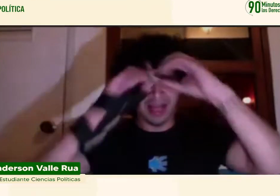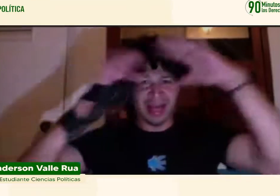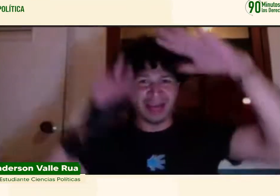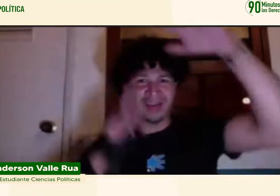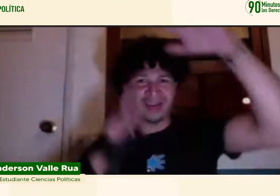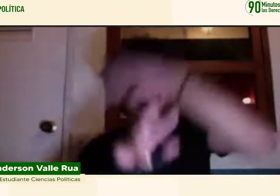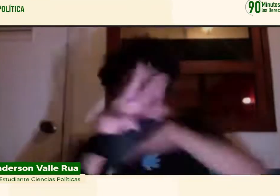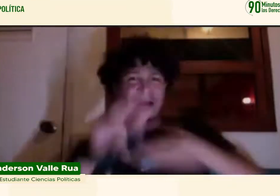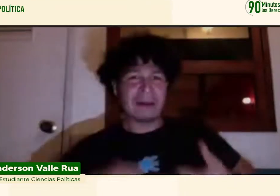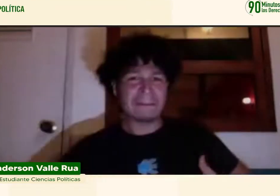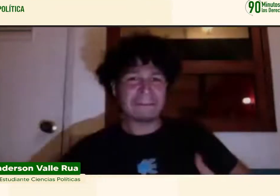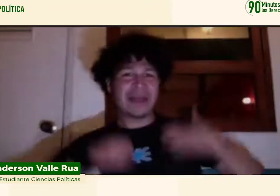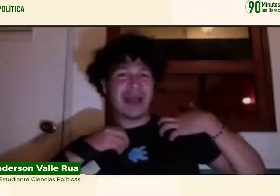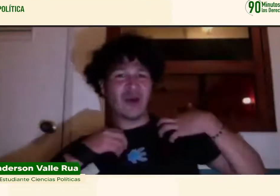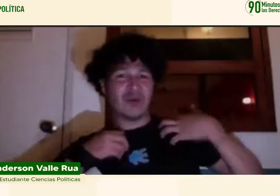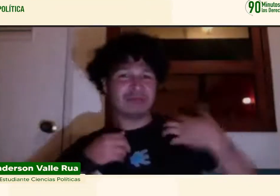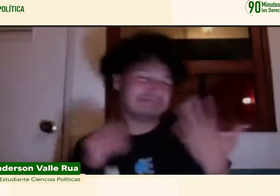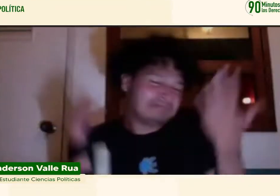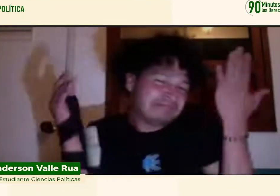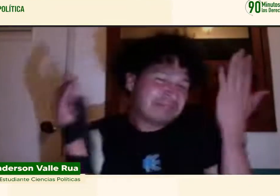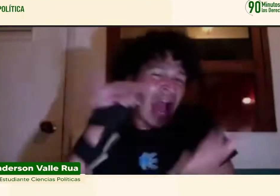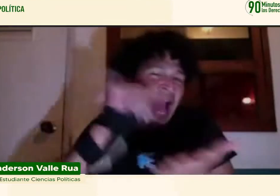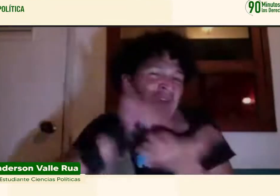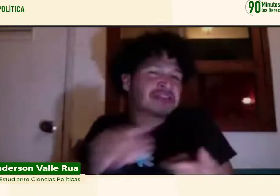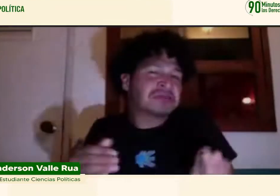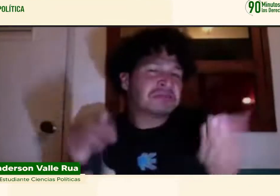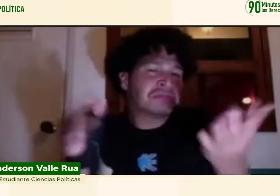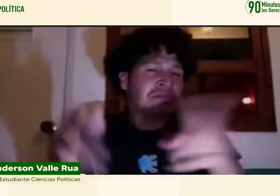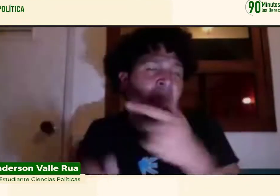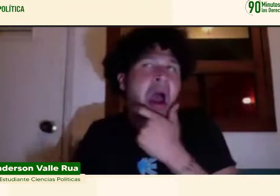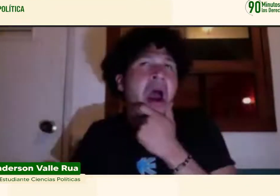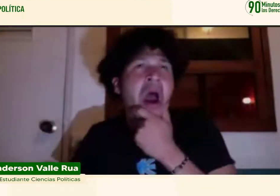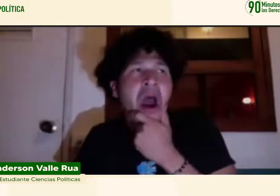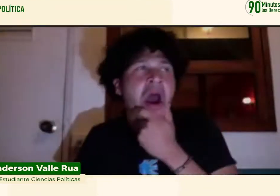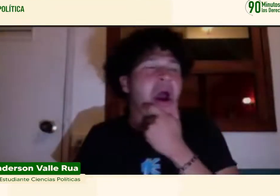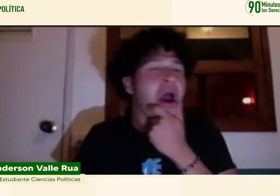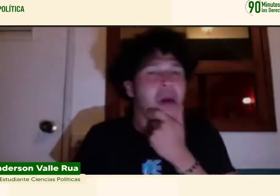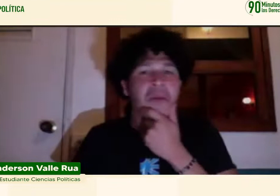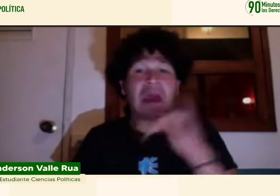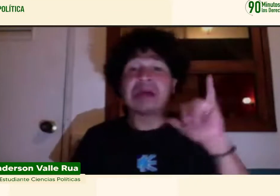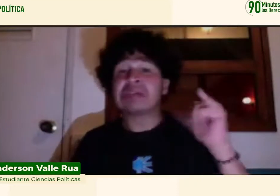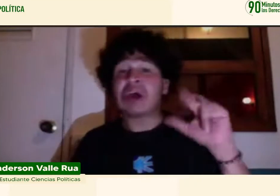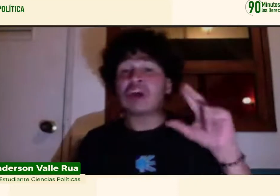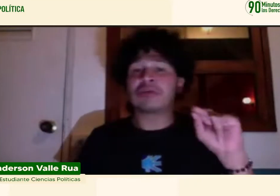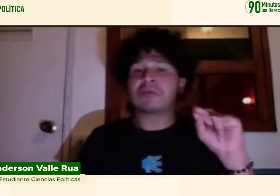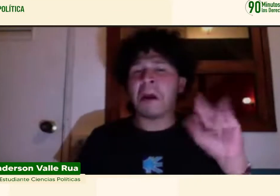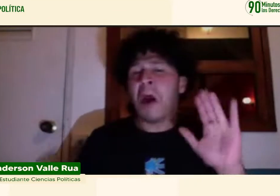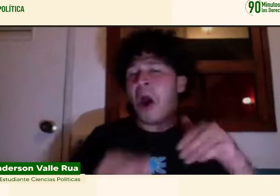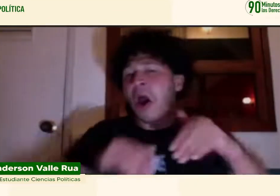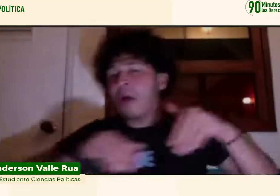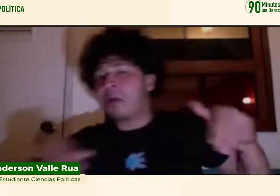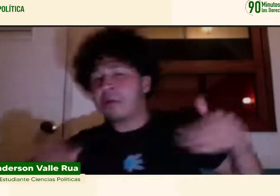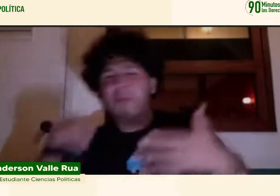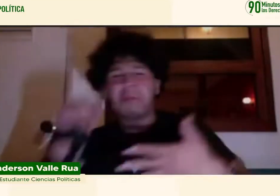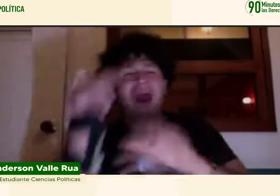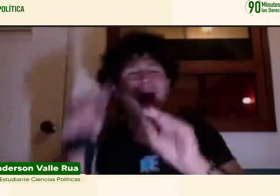y nos está tensionando sobre la realidad es que se puede generar a futuro y los temores también que en la nación nos pueda conllevar este tipo de decisiones